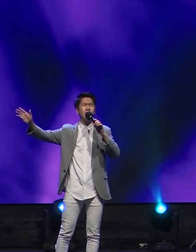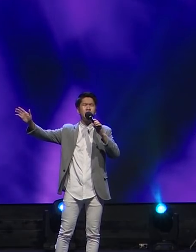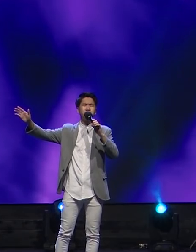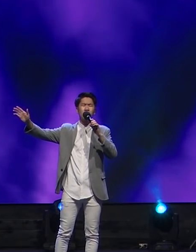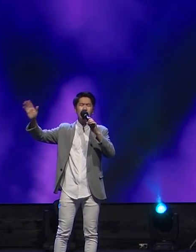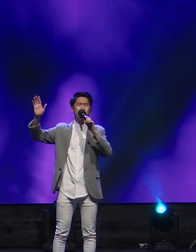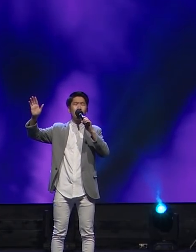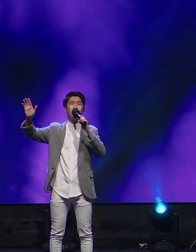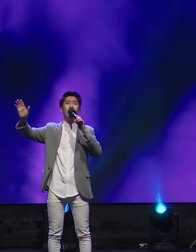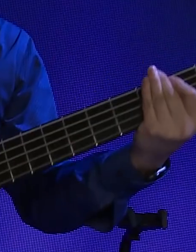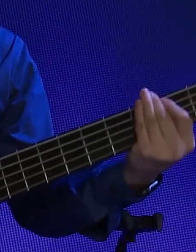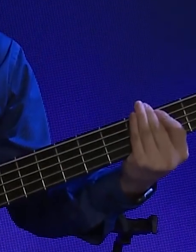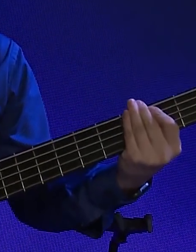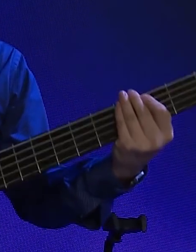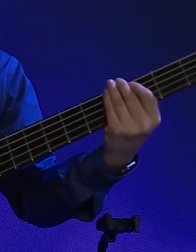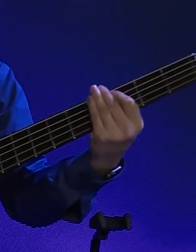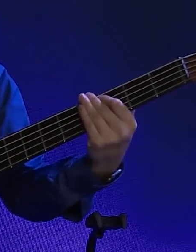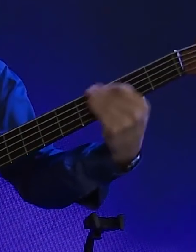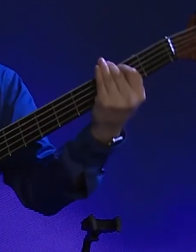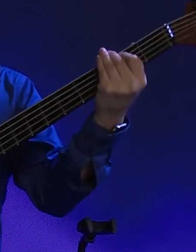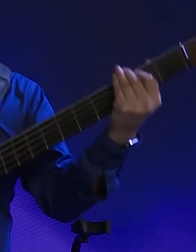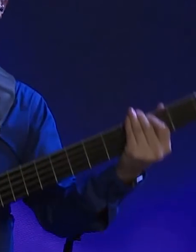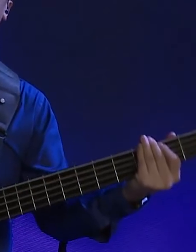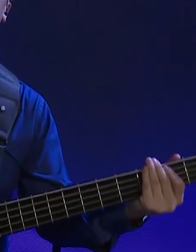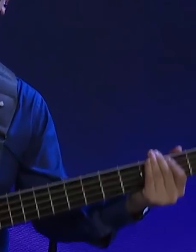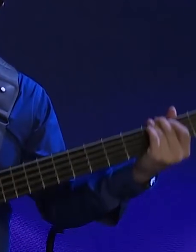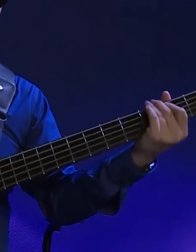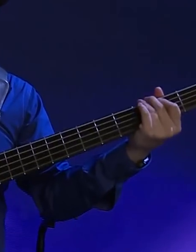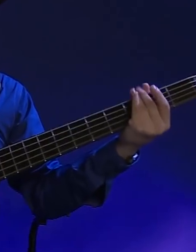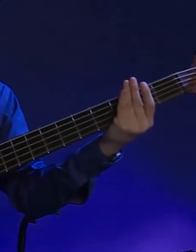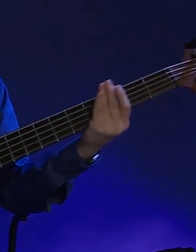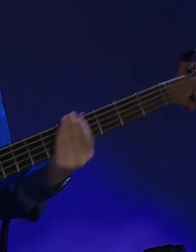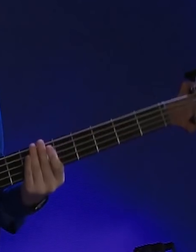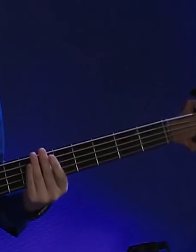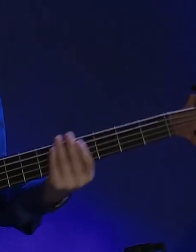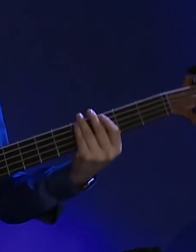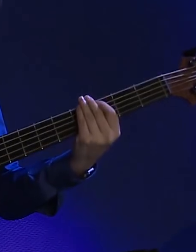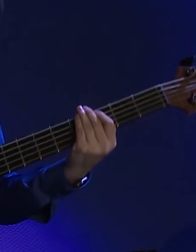tinggi, Bapa kekal mulia,